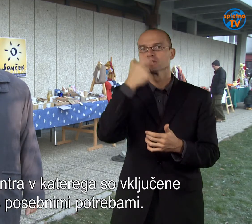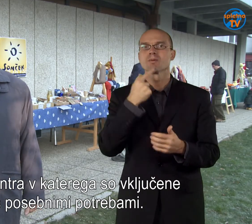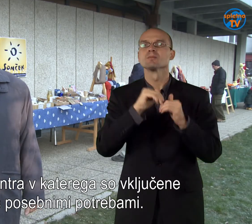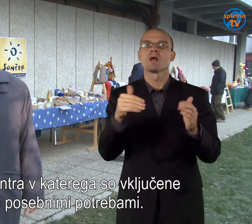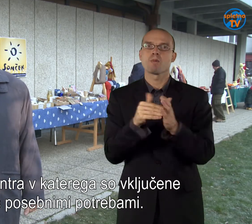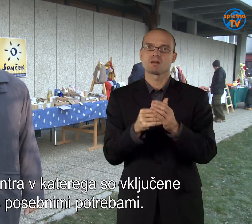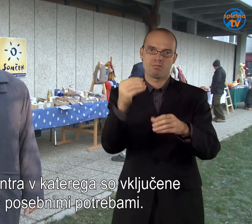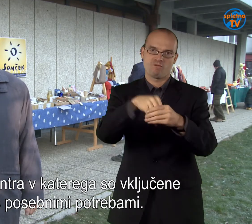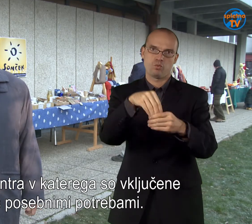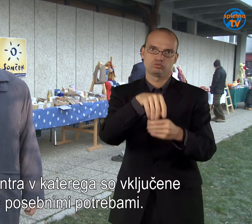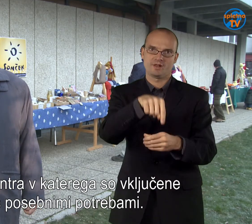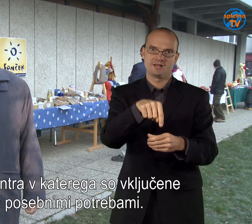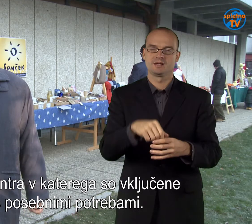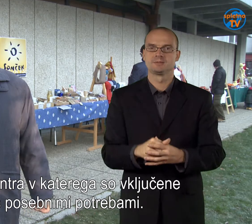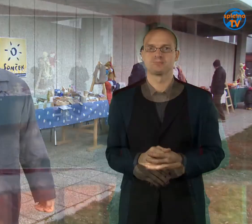osebe s posebnimi potrebami.